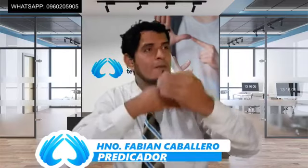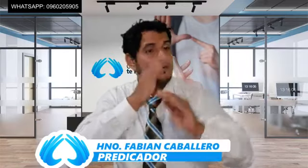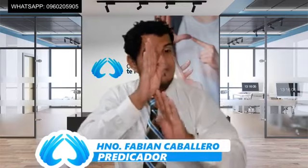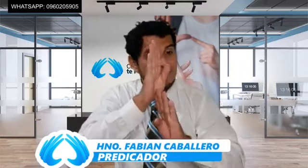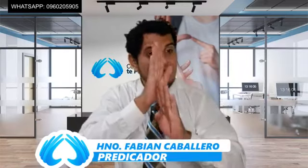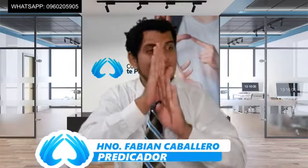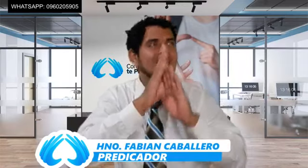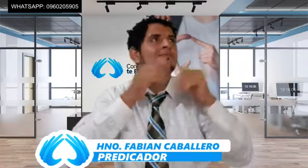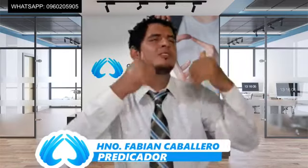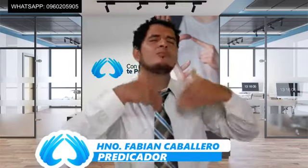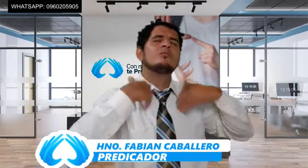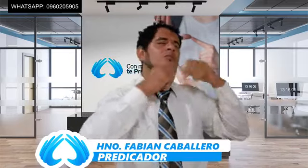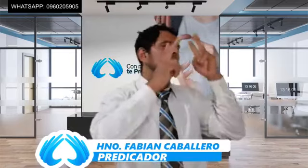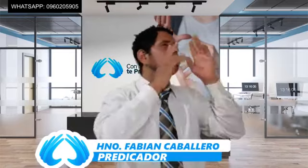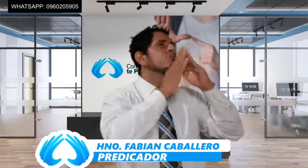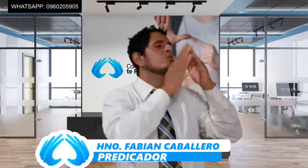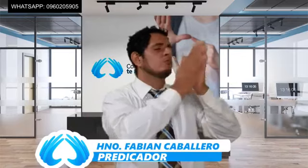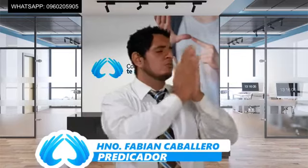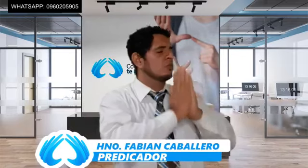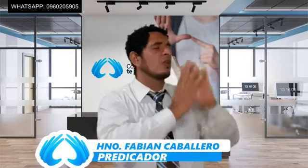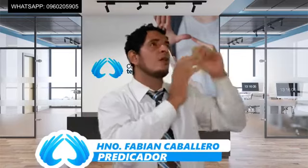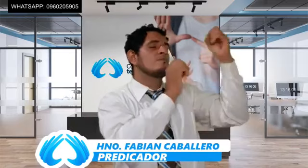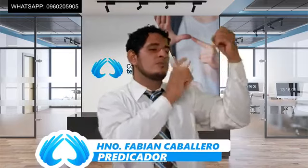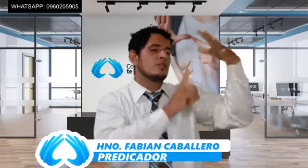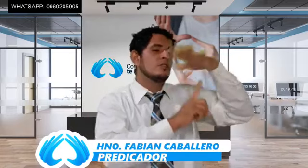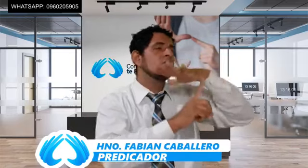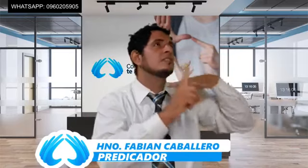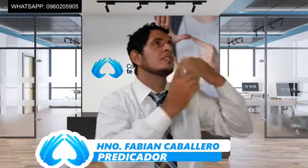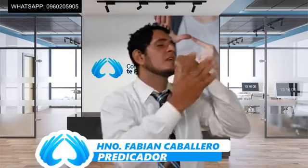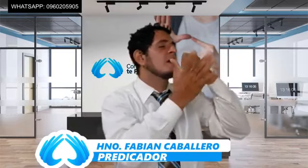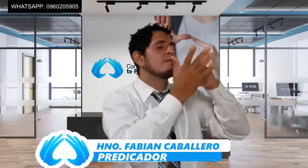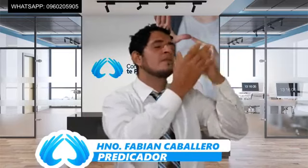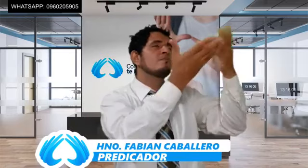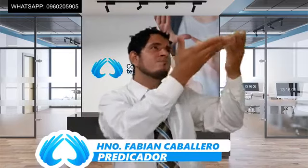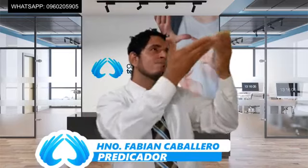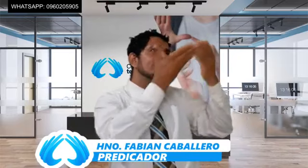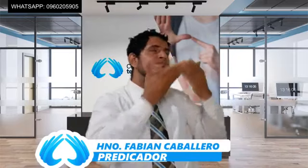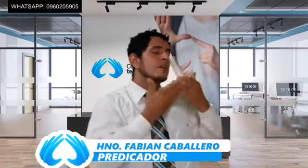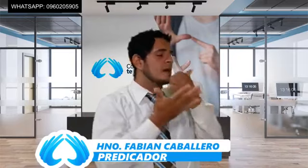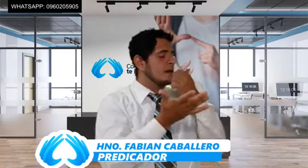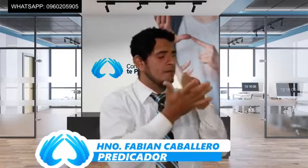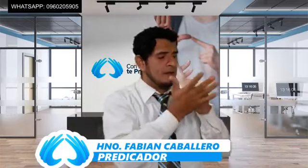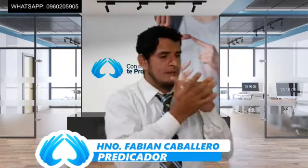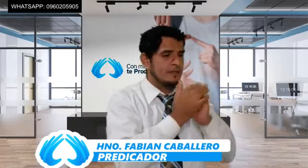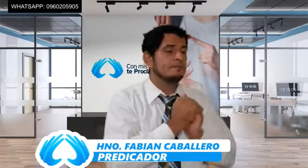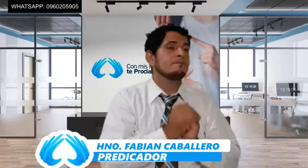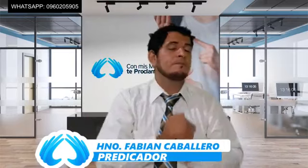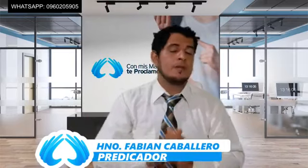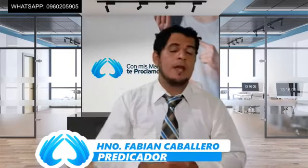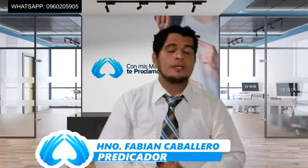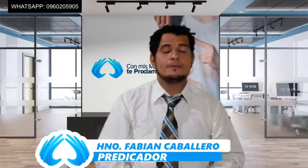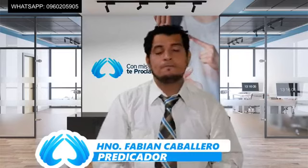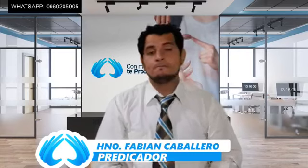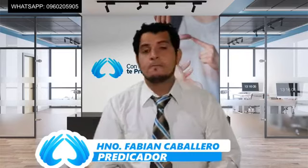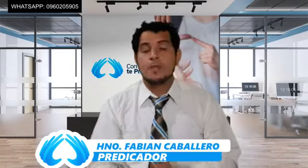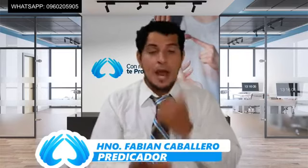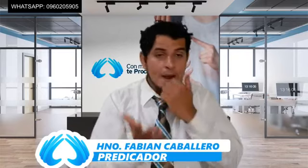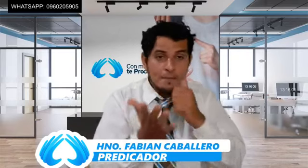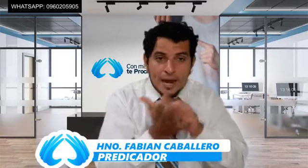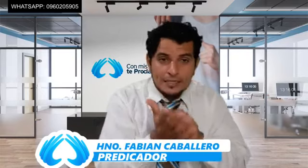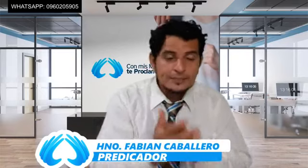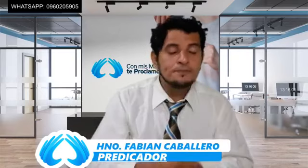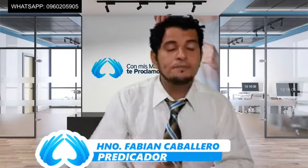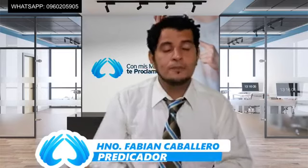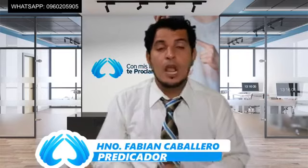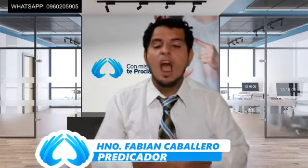entender que nuestro objetivo es que la comunidad sorda aprenda y comprenda de tu palabra. Bendícenos, mi Dios.